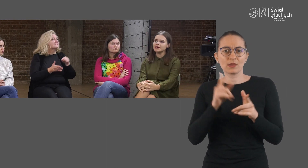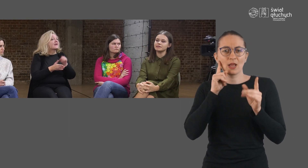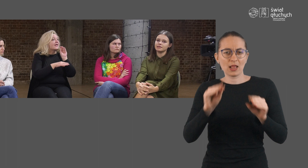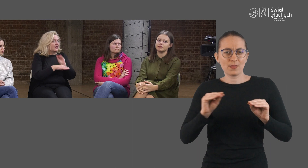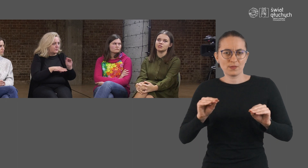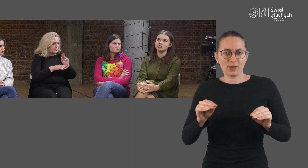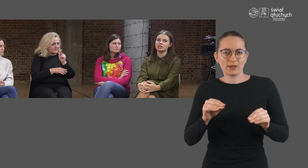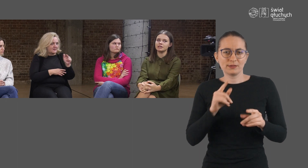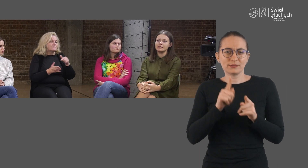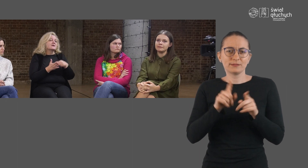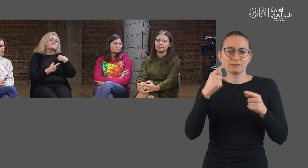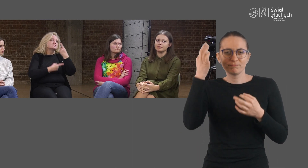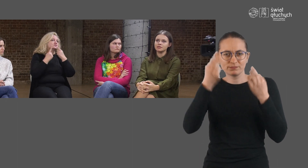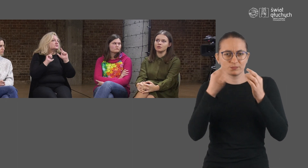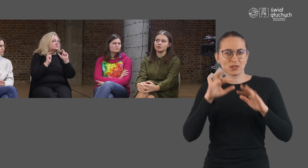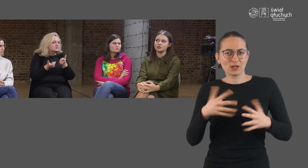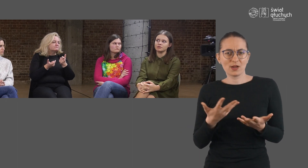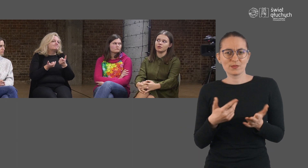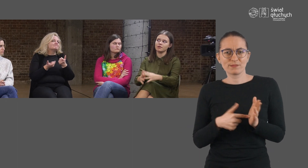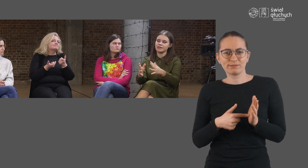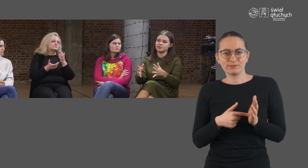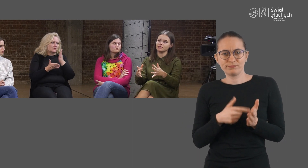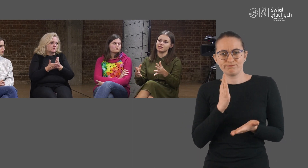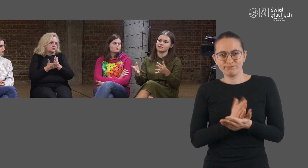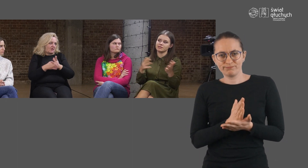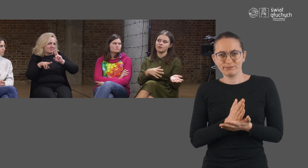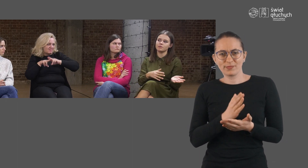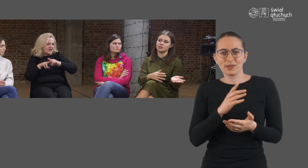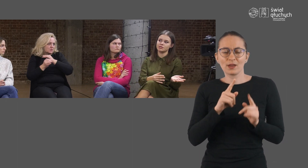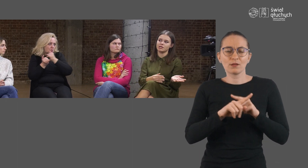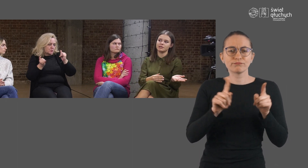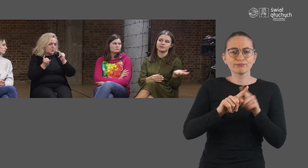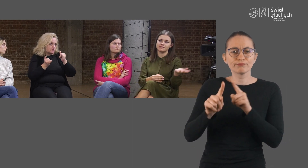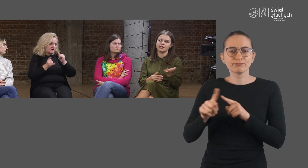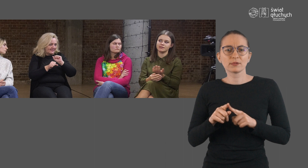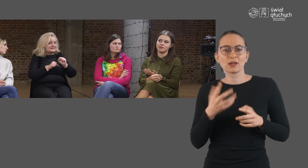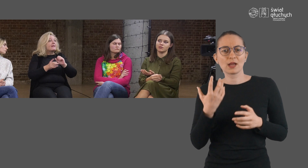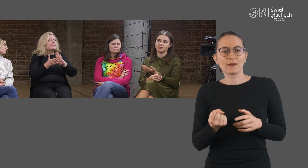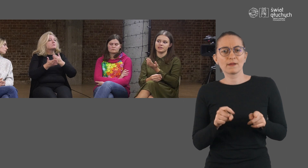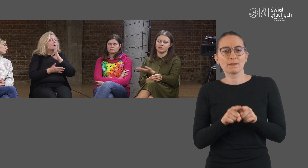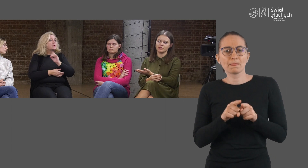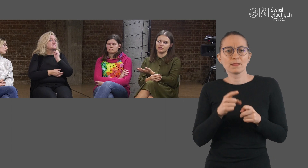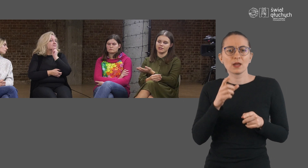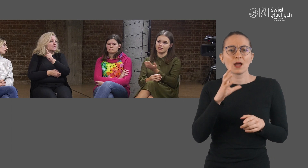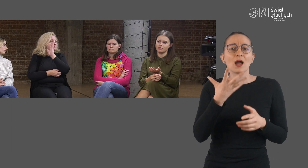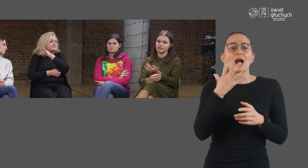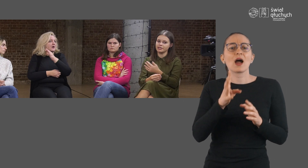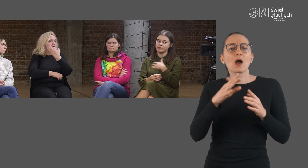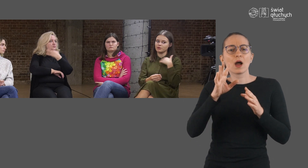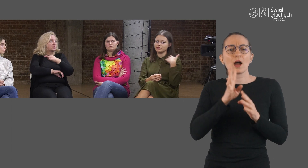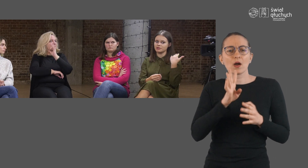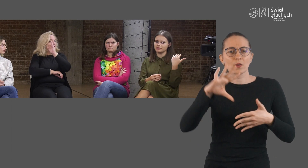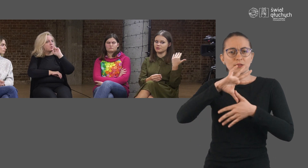propos edukacji, ja myślę, że są już gotowe narzędzia, z zachodu możemy czerpać, na przykład w Stanach Zjednoczonych jest na przykład uczelnia dla